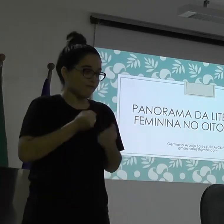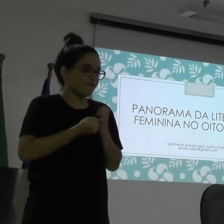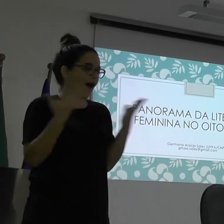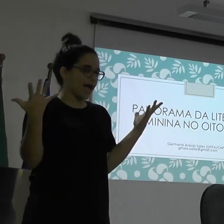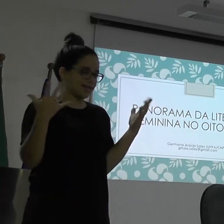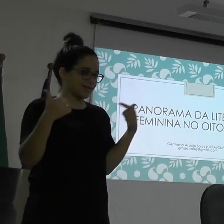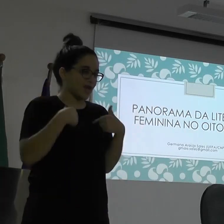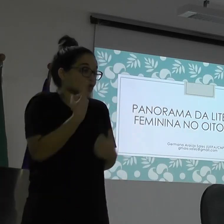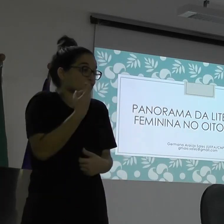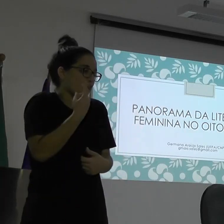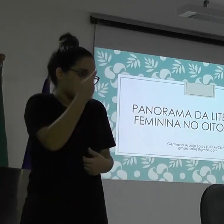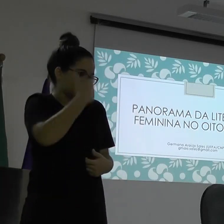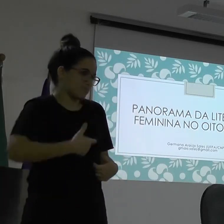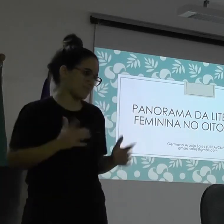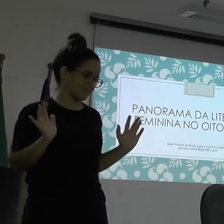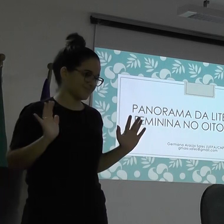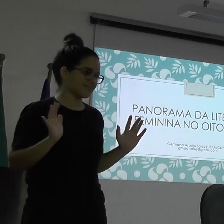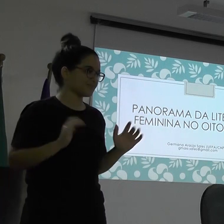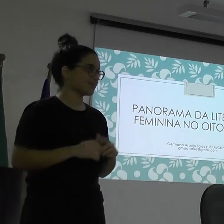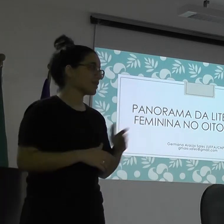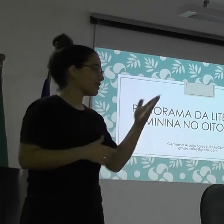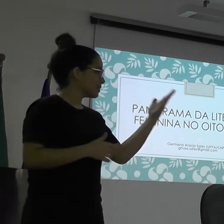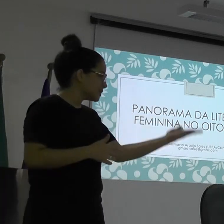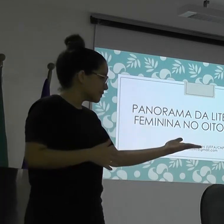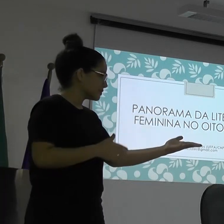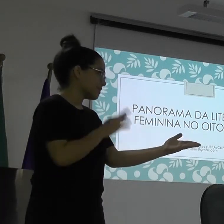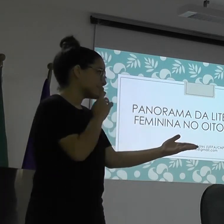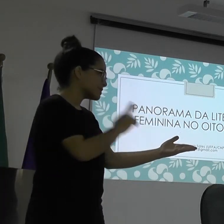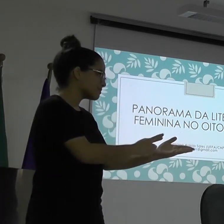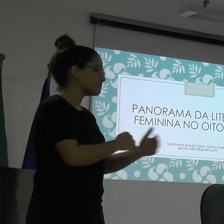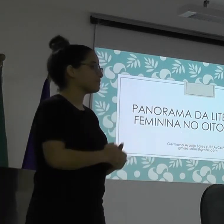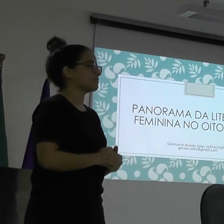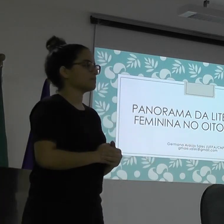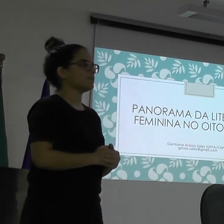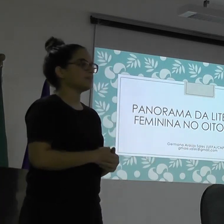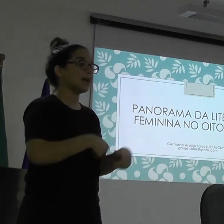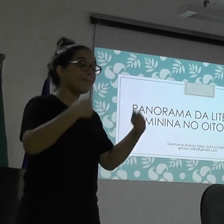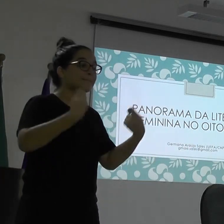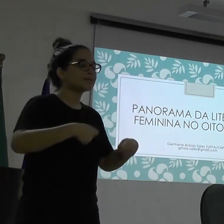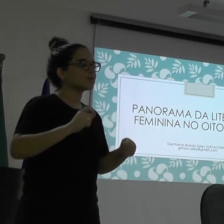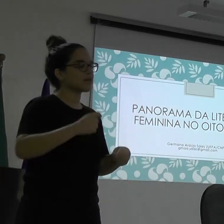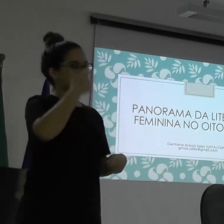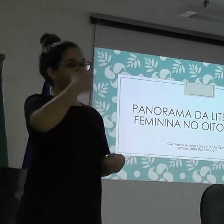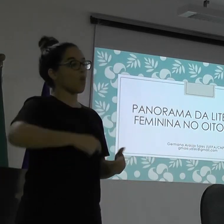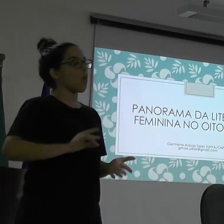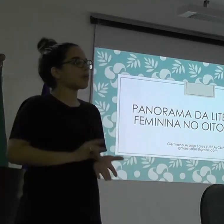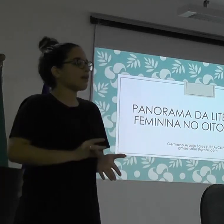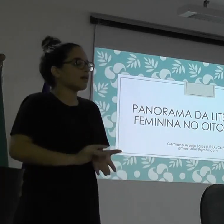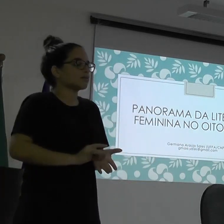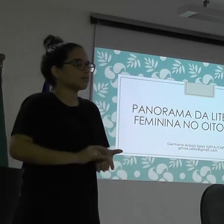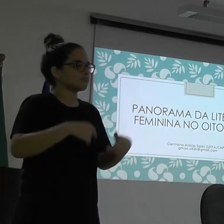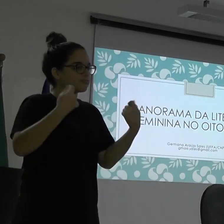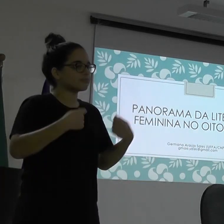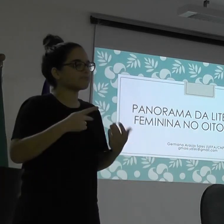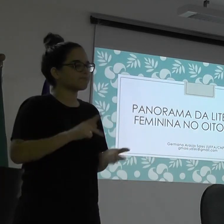aí, é assim, Ingrid, então a gente, principalmente tem que ser honesta, você tem que, não pode